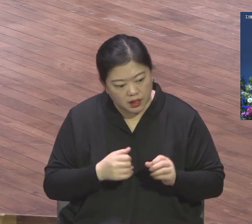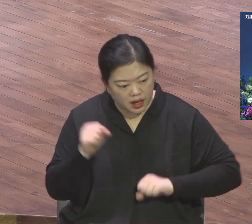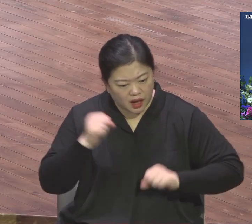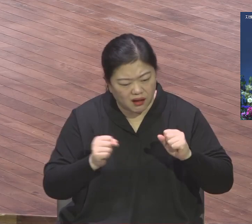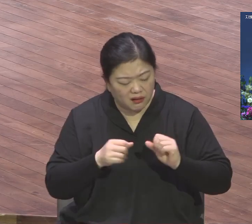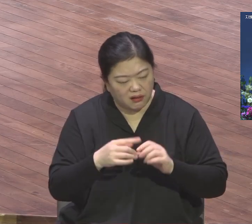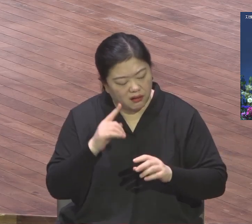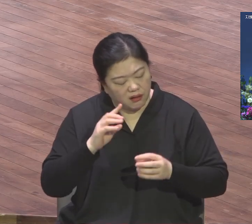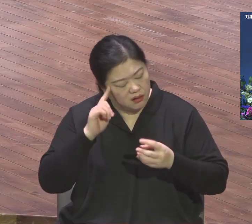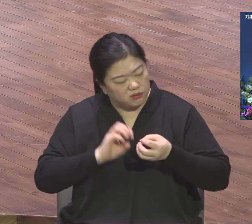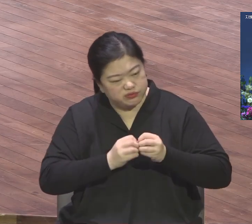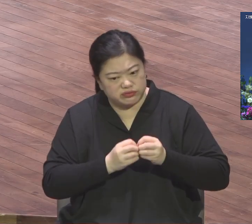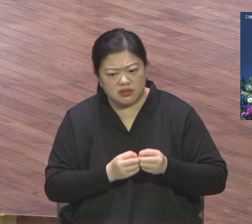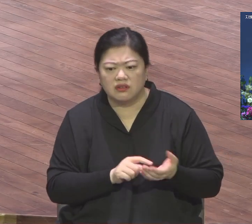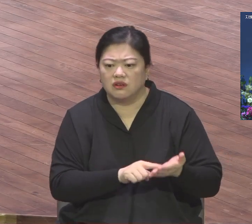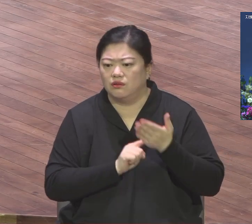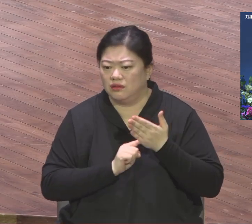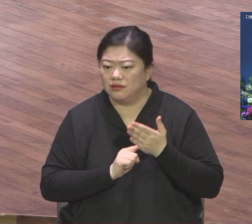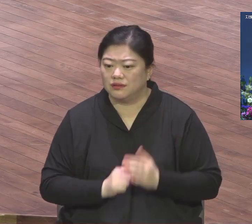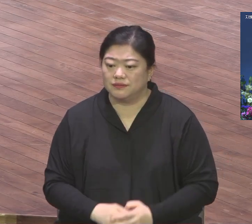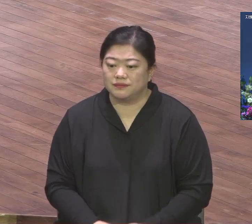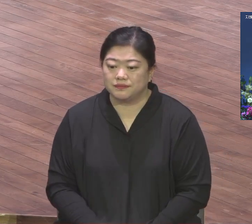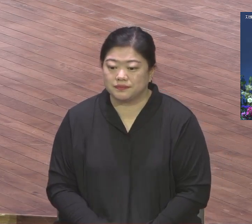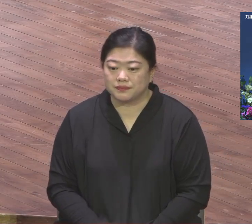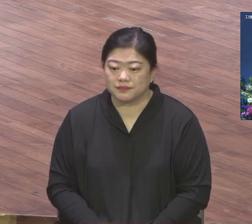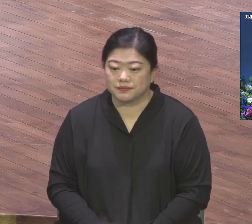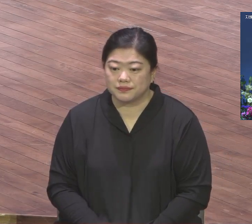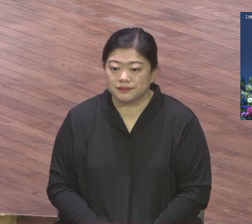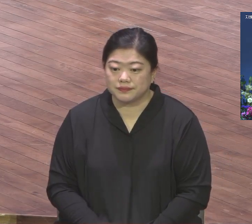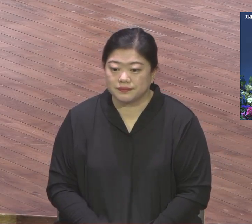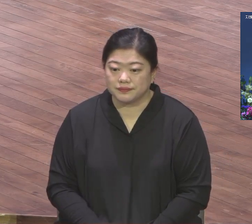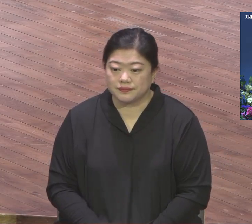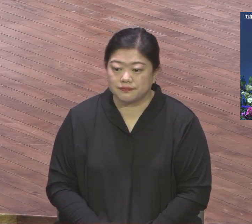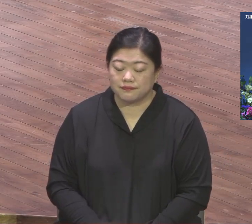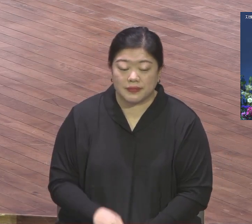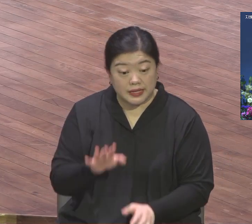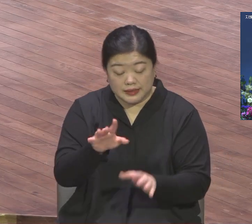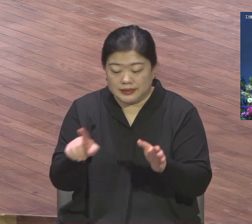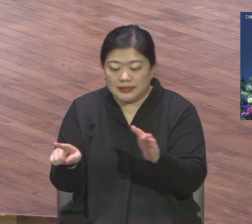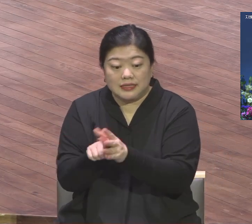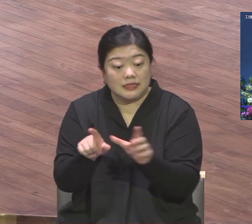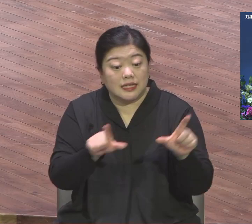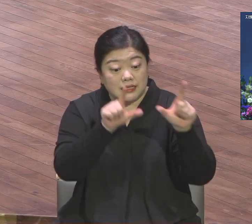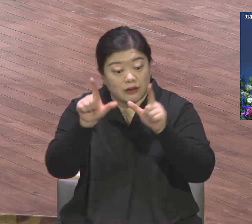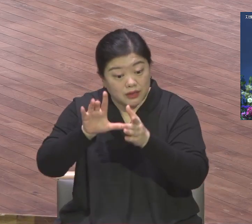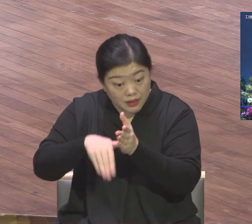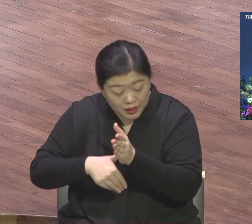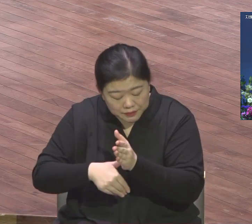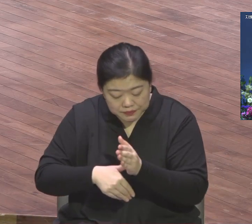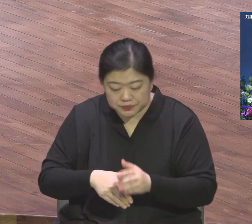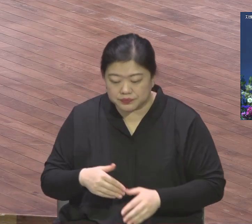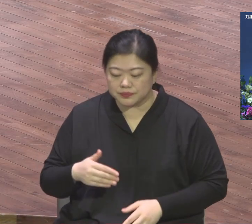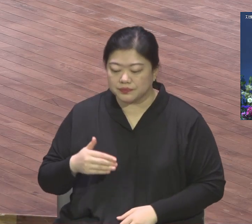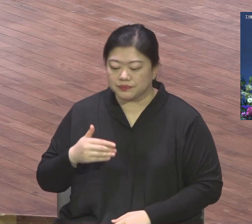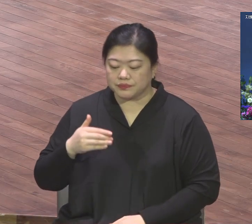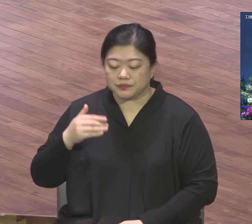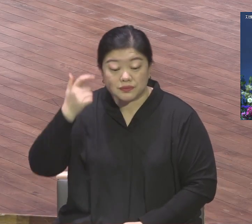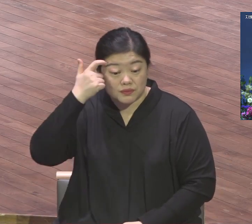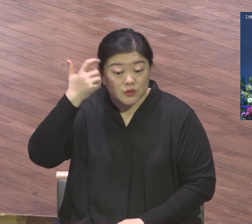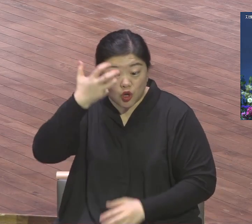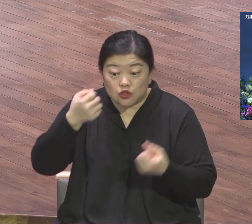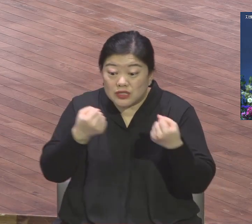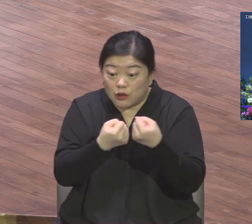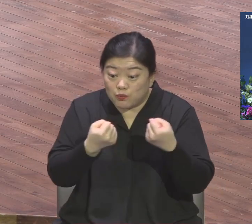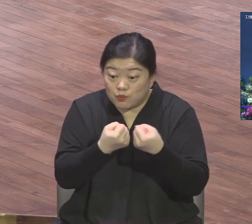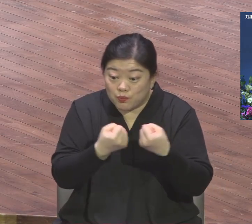특별히 신앙생활이 허감 세력과 영적 싸움을 싸우는 건데, 신앙생활이 교회